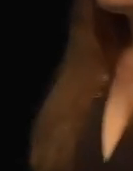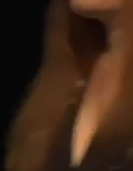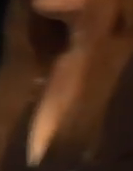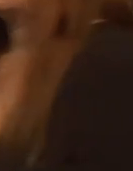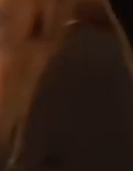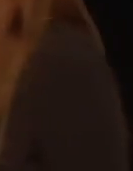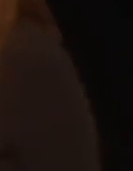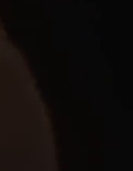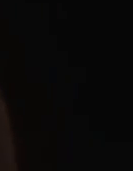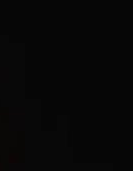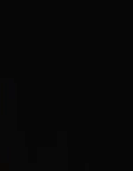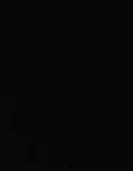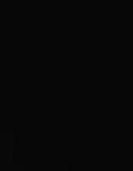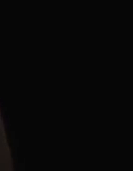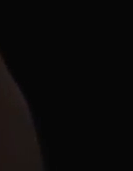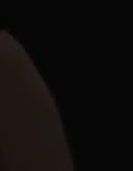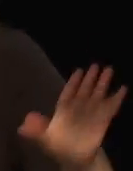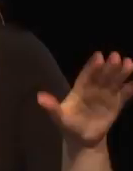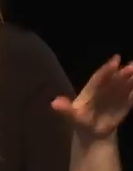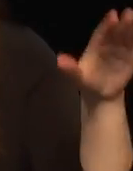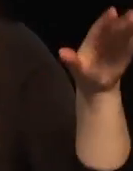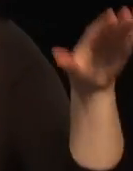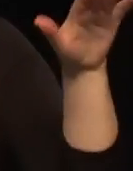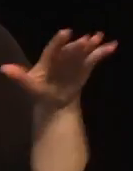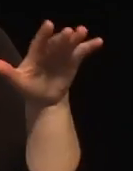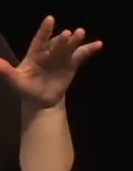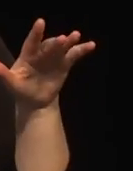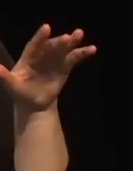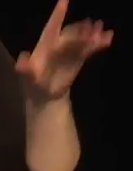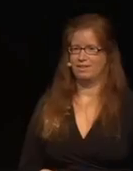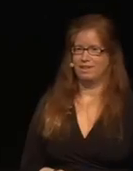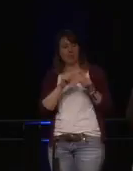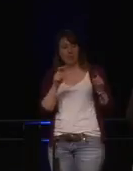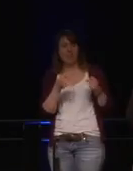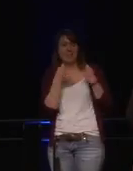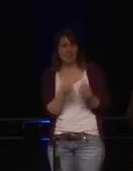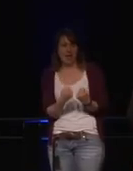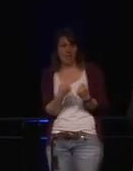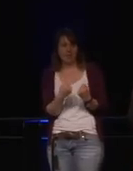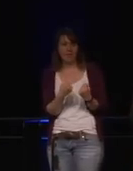Cambiando de sección, podéis ver que estoy cambiando de seguridad